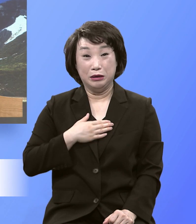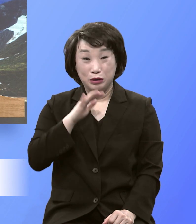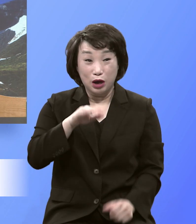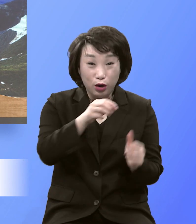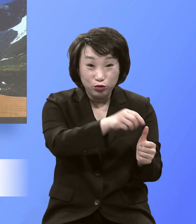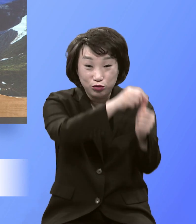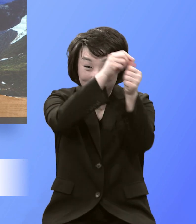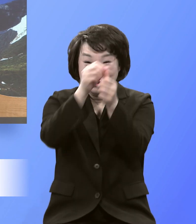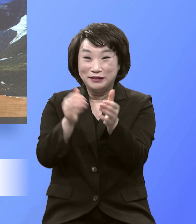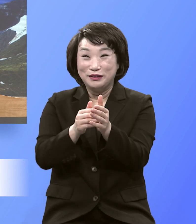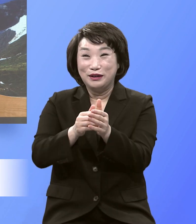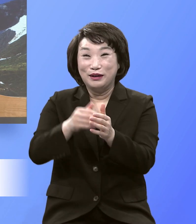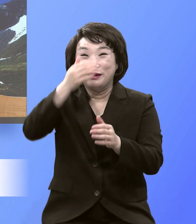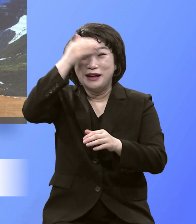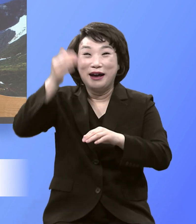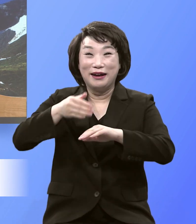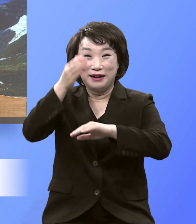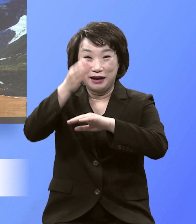건져만 줘도 감사한데